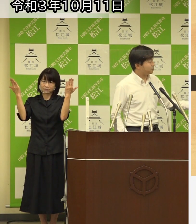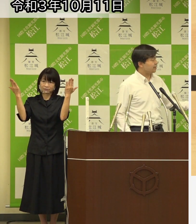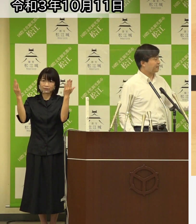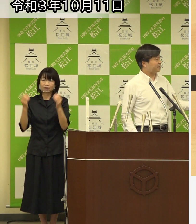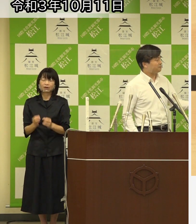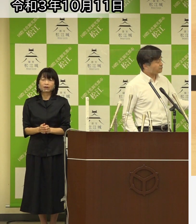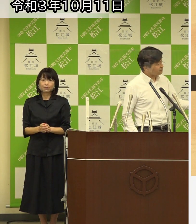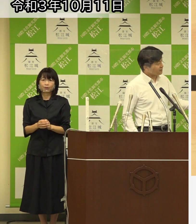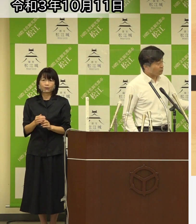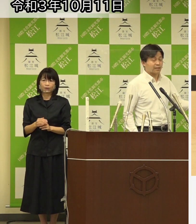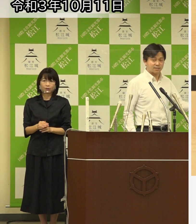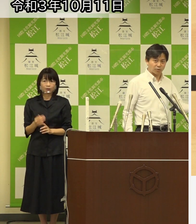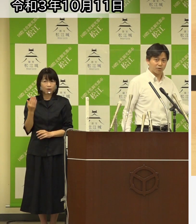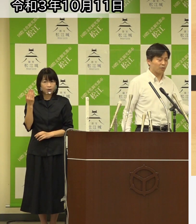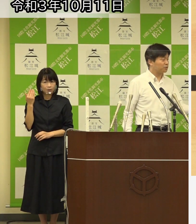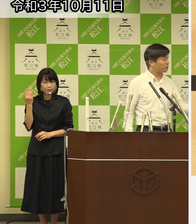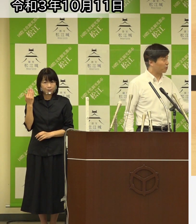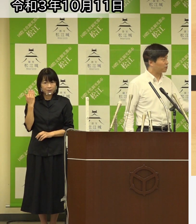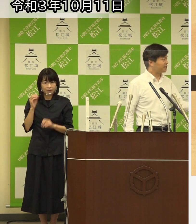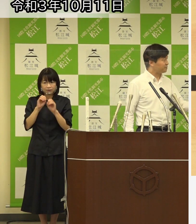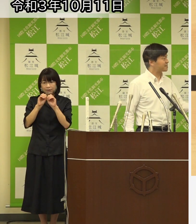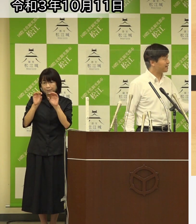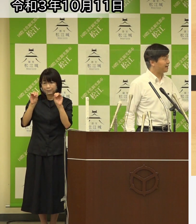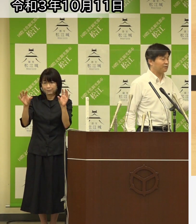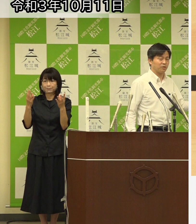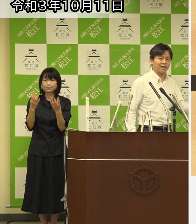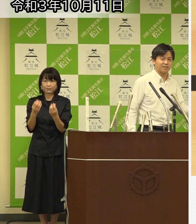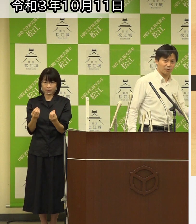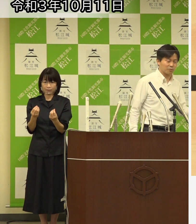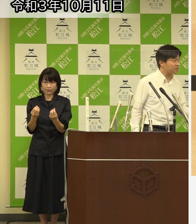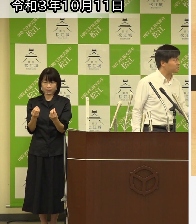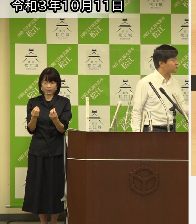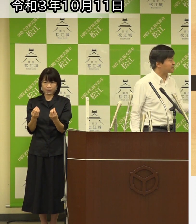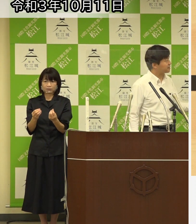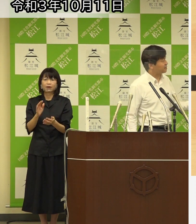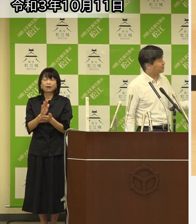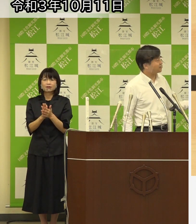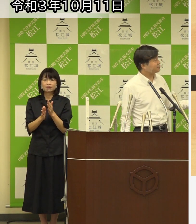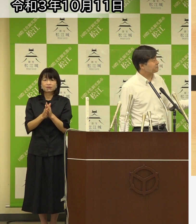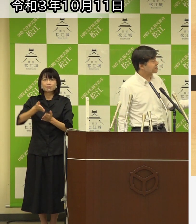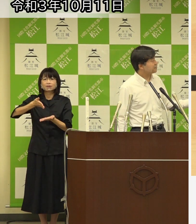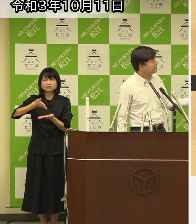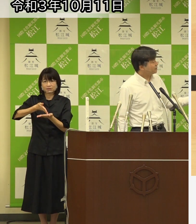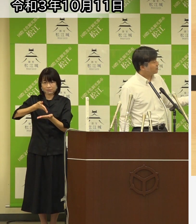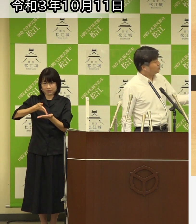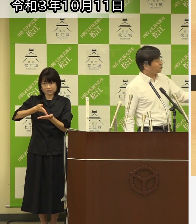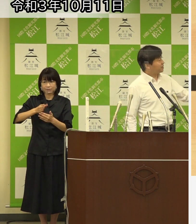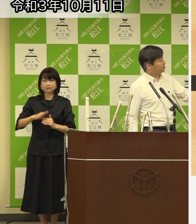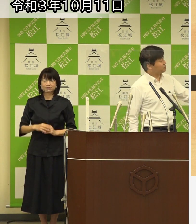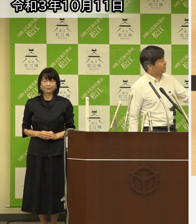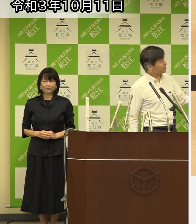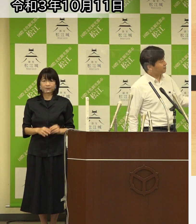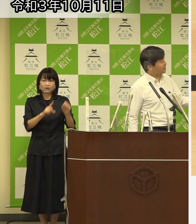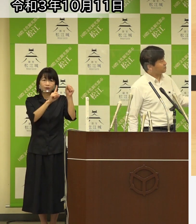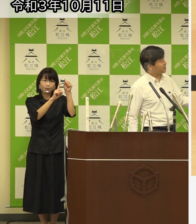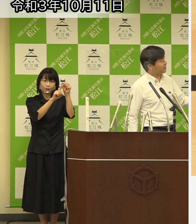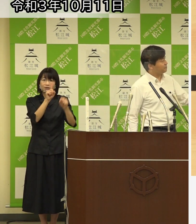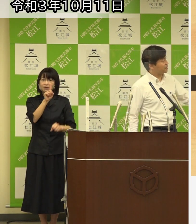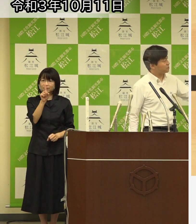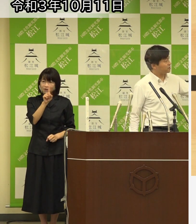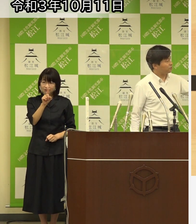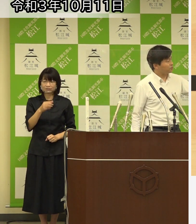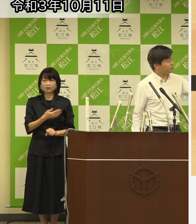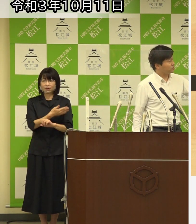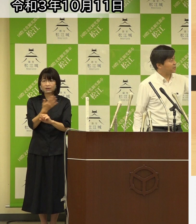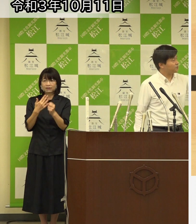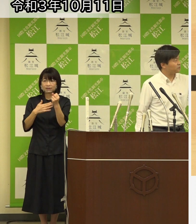と同じということになりますが、今一度ご説明をさせていただきます。目的としましては、島根原